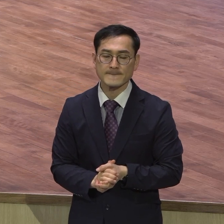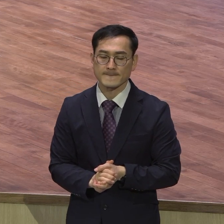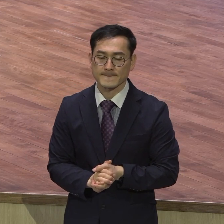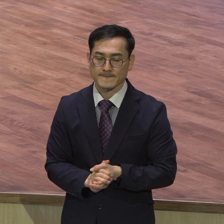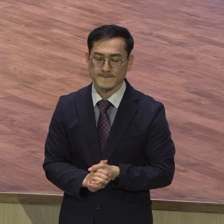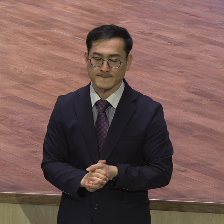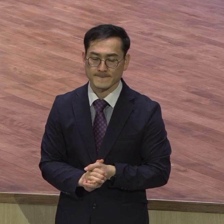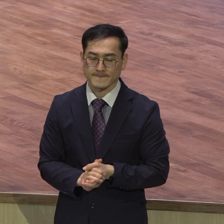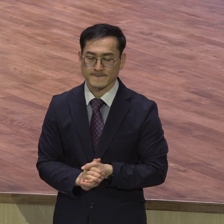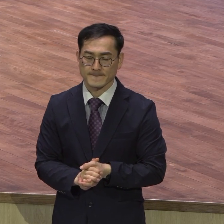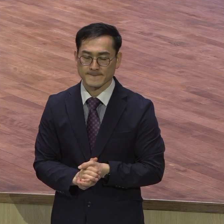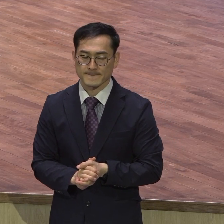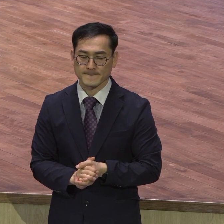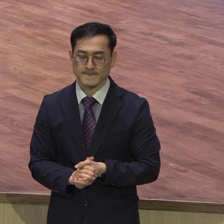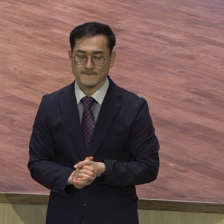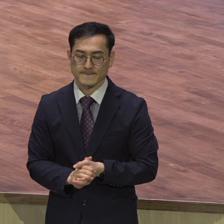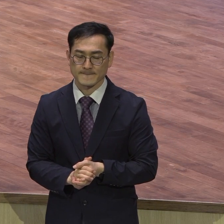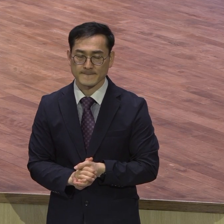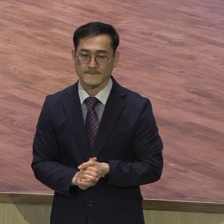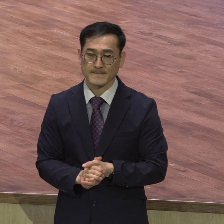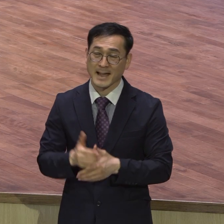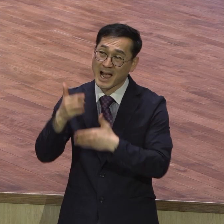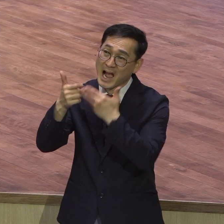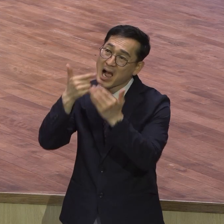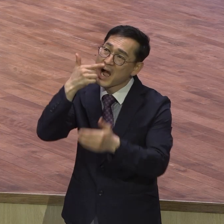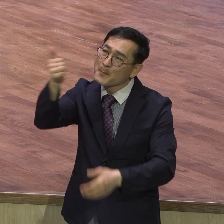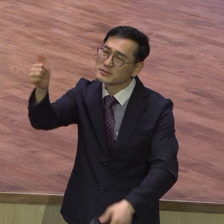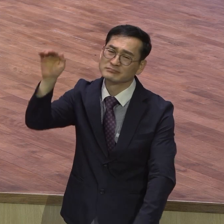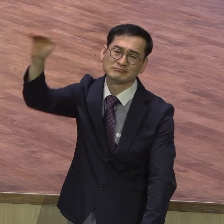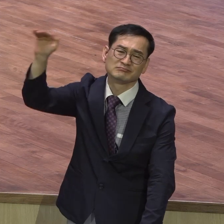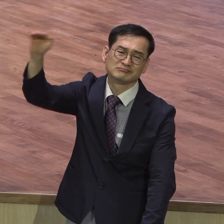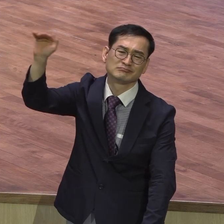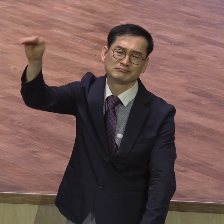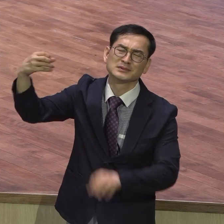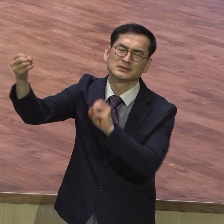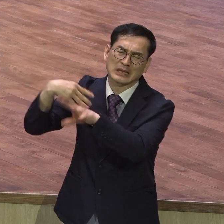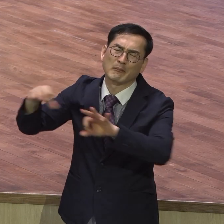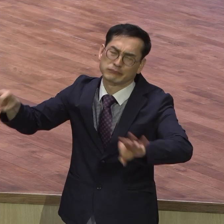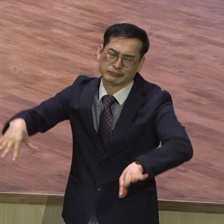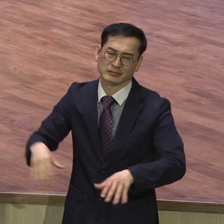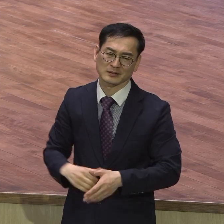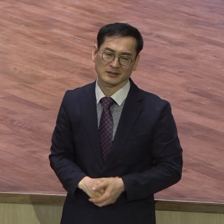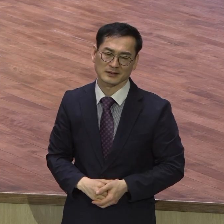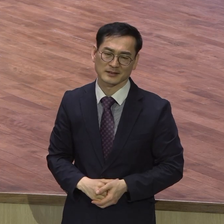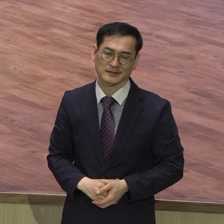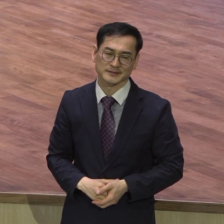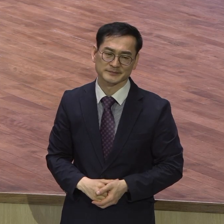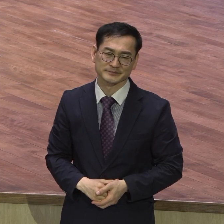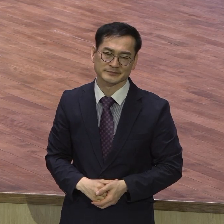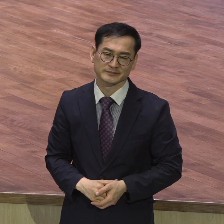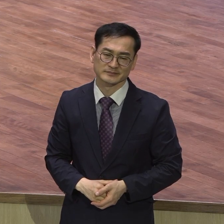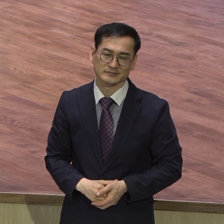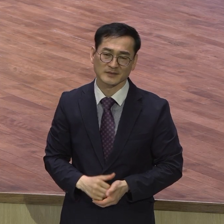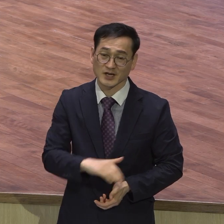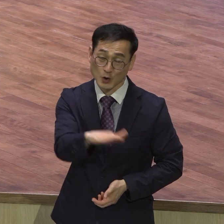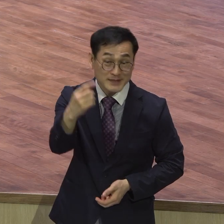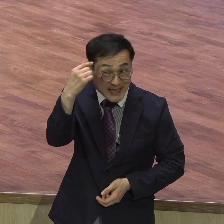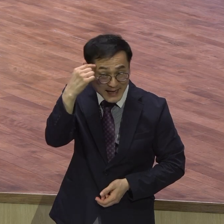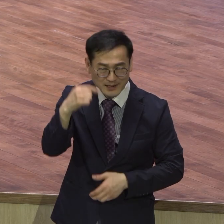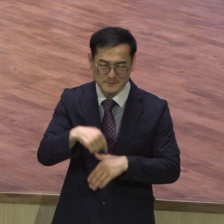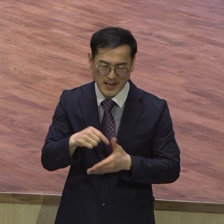듣습니다 여러분이 전화 한 통하면 그냥 전화 핸드폰 잡으면 바로 나오잖아요 아버지 하면 바로 듣습니다 여러분 생각까지 다